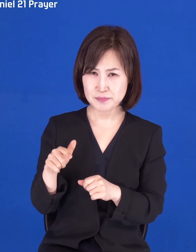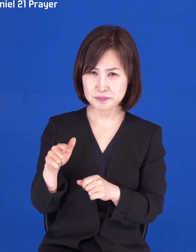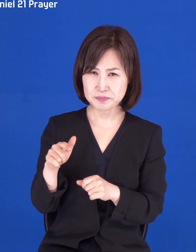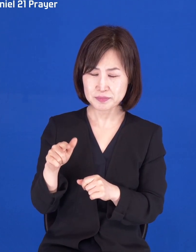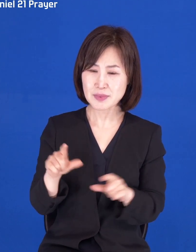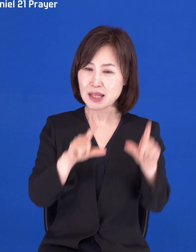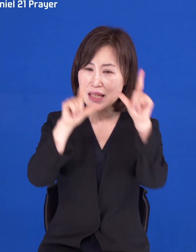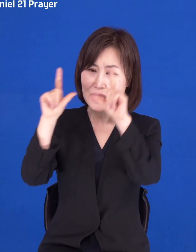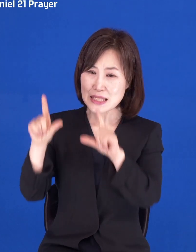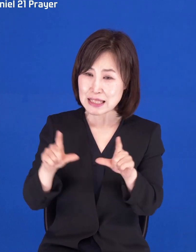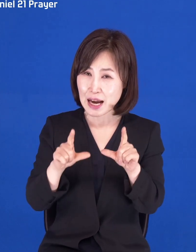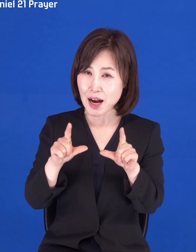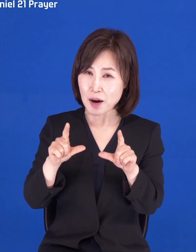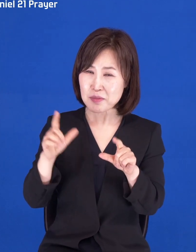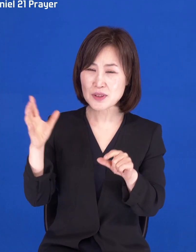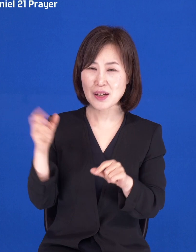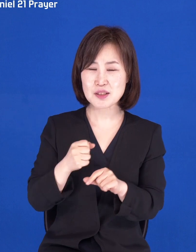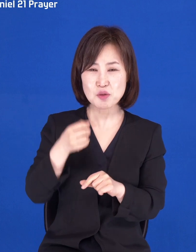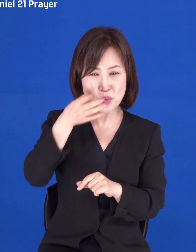삶으로 가르쳐 주셨습니다.